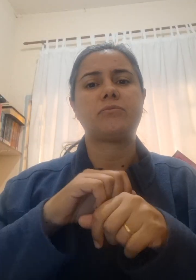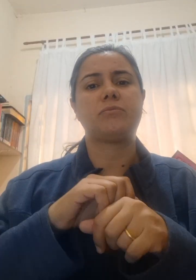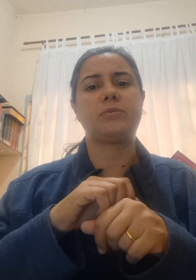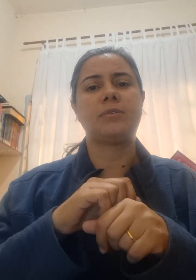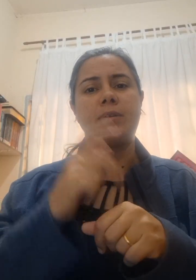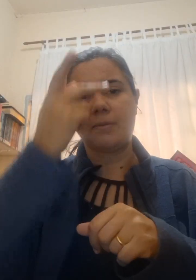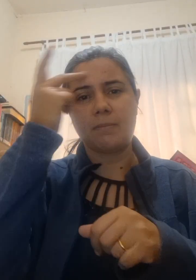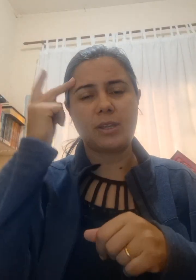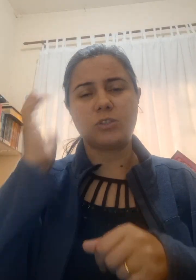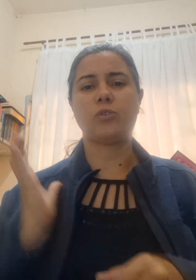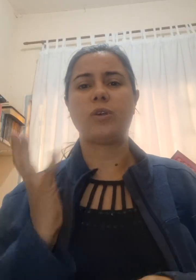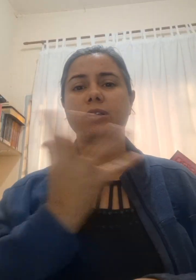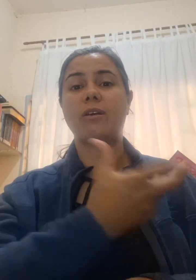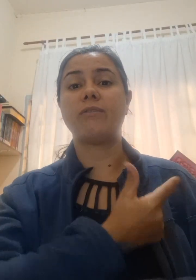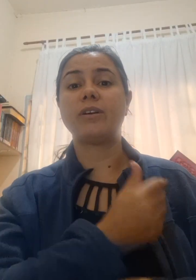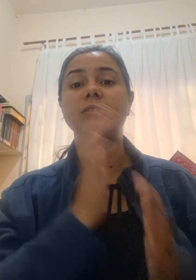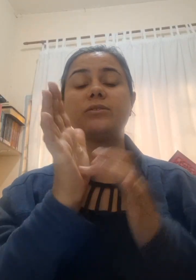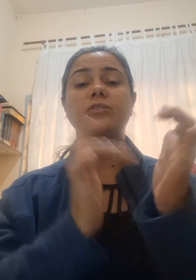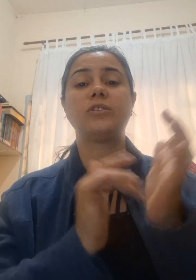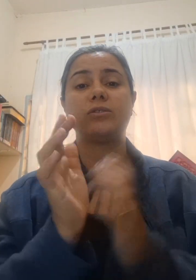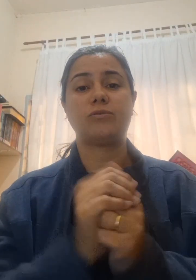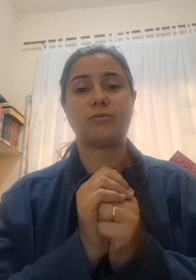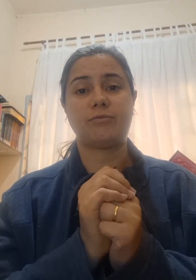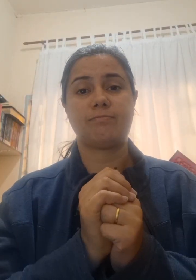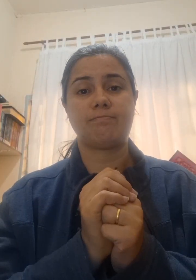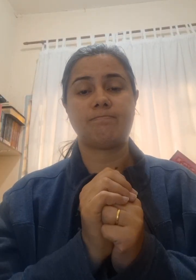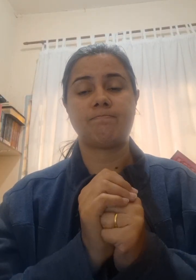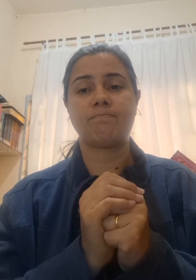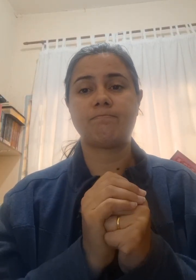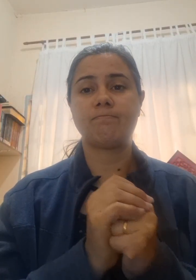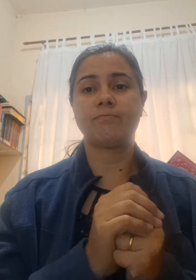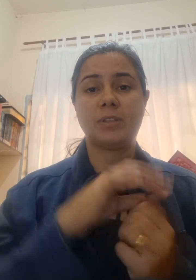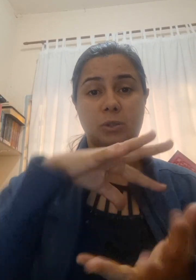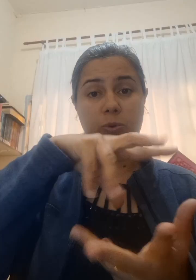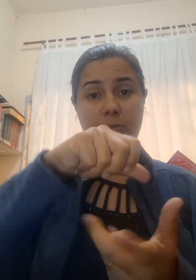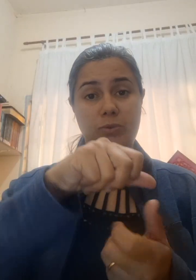na igreja, anunciar a salvação de Jesus?